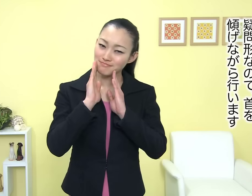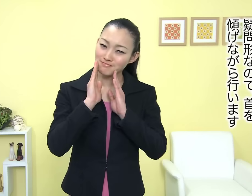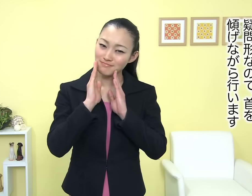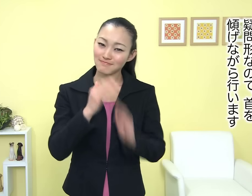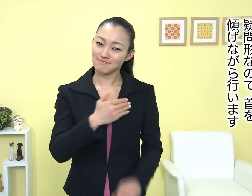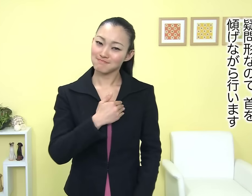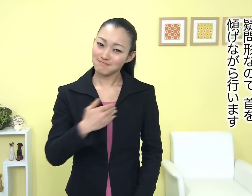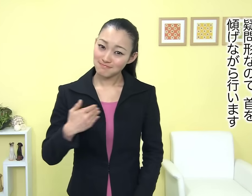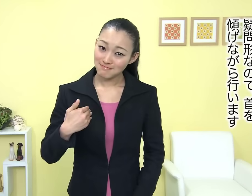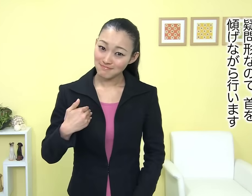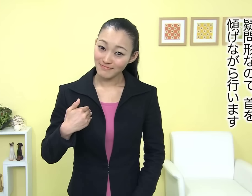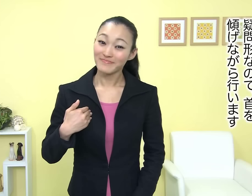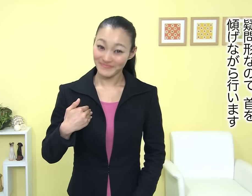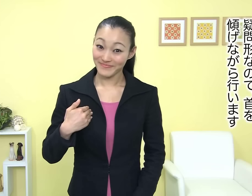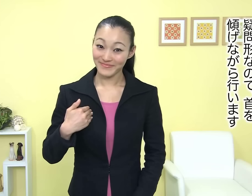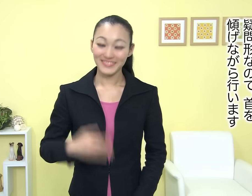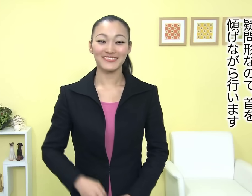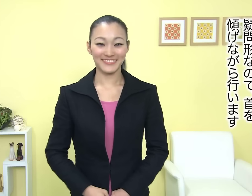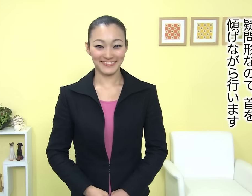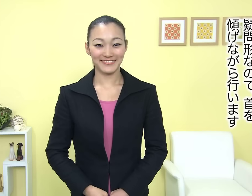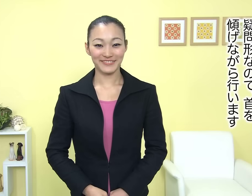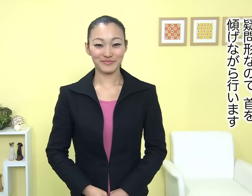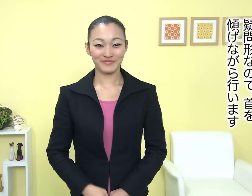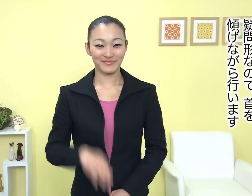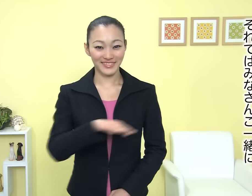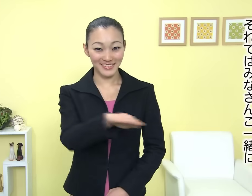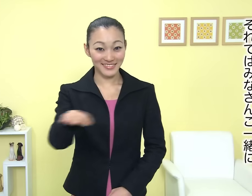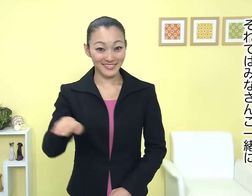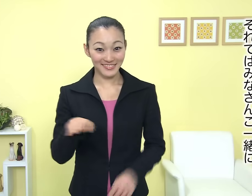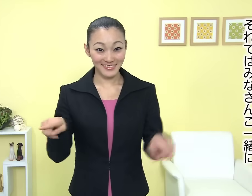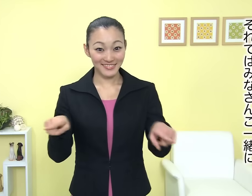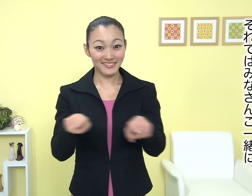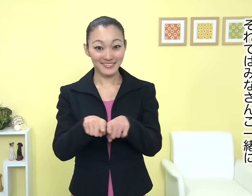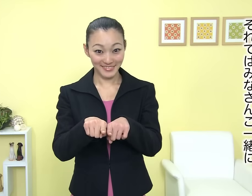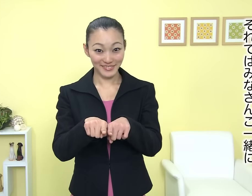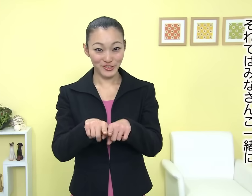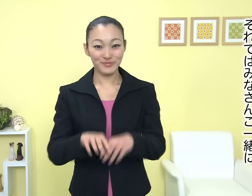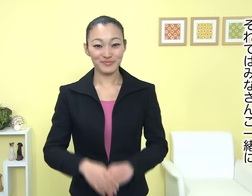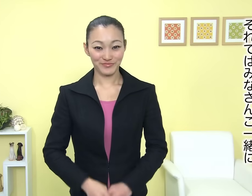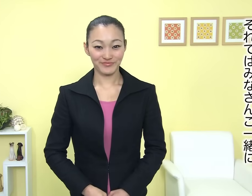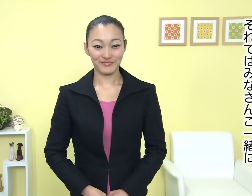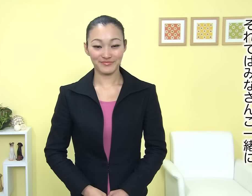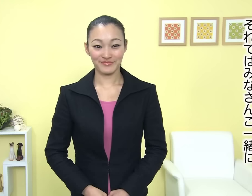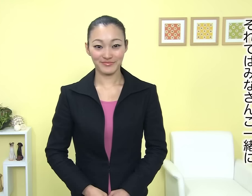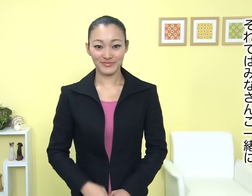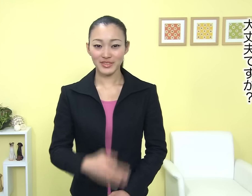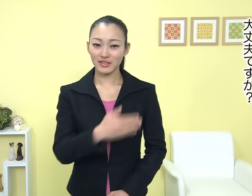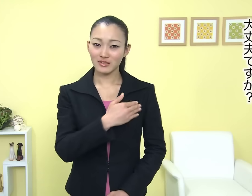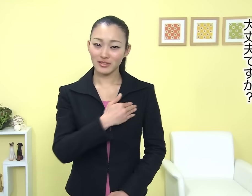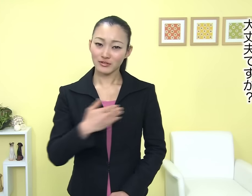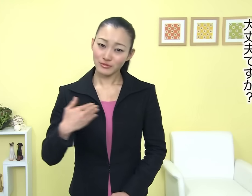をかしげながら行います。それでは皆さんご一緒に、大丈夫